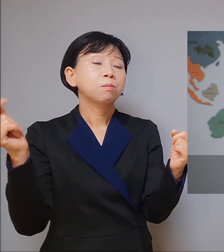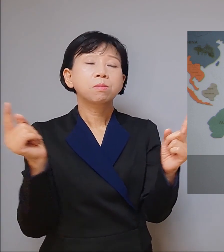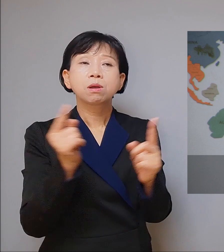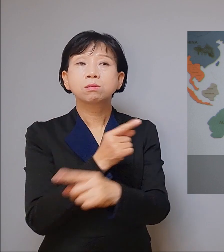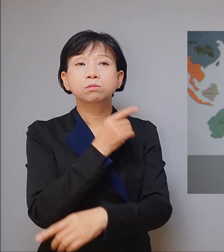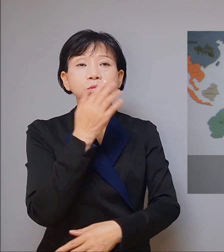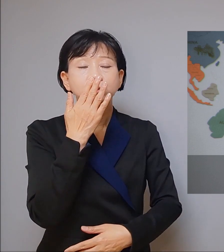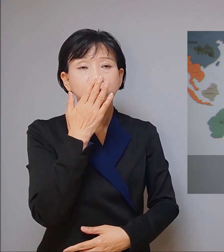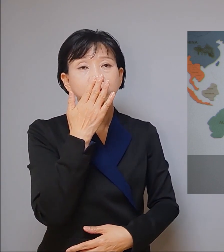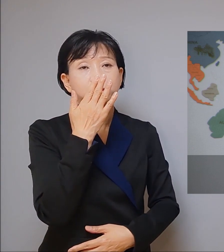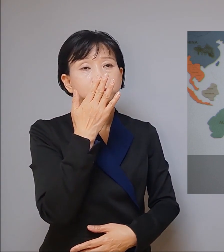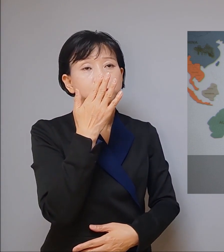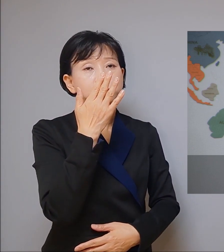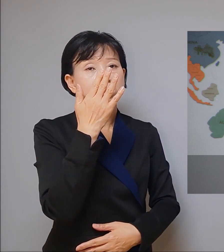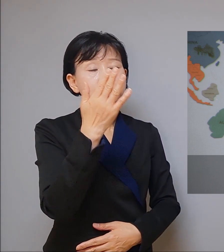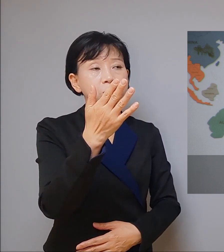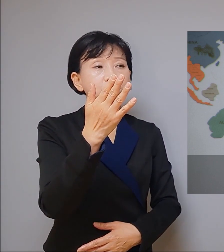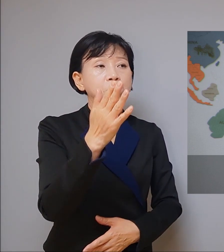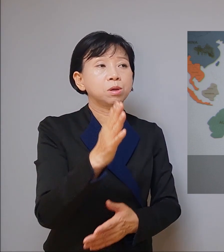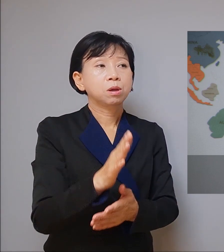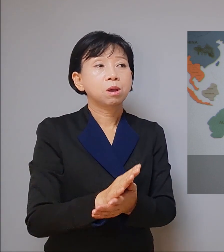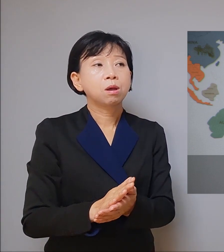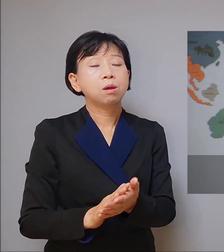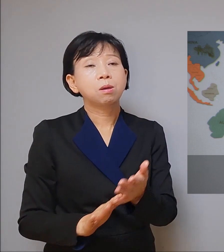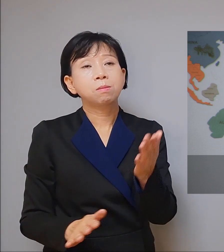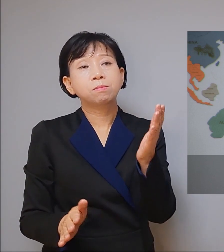누구와도 바꿀 수